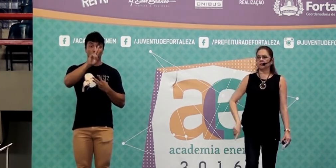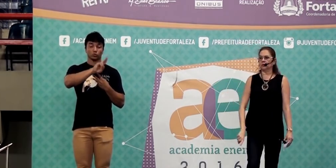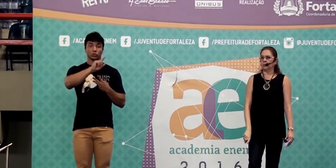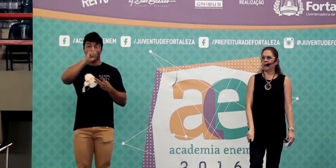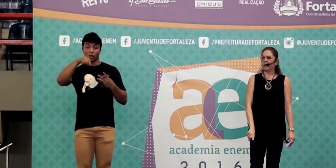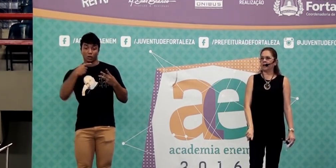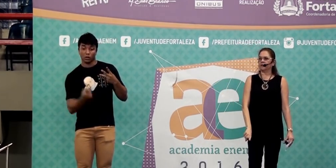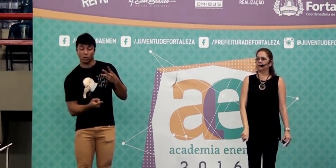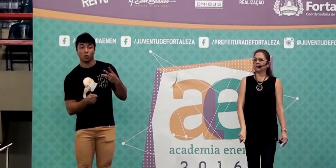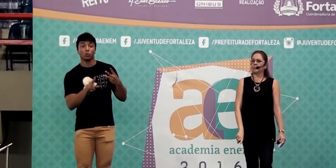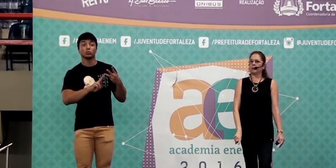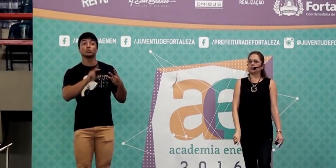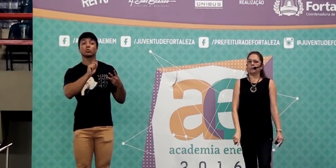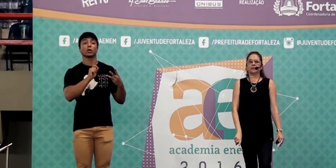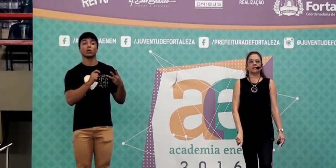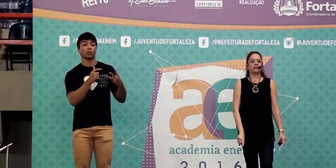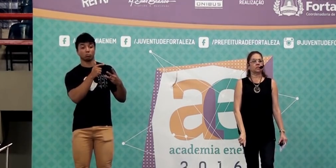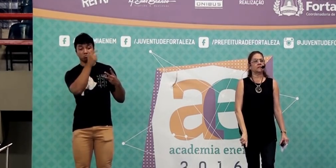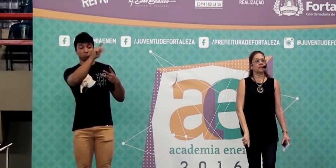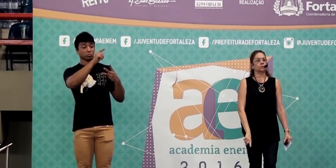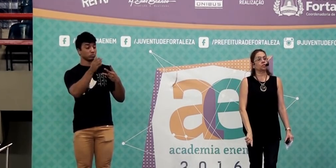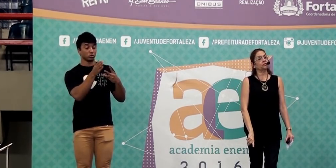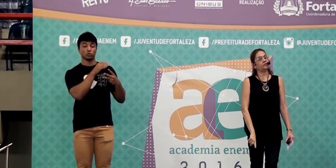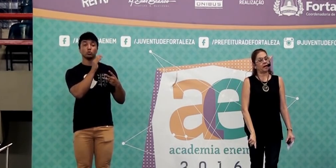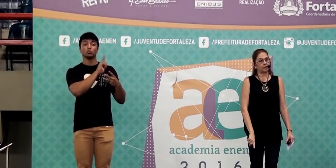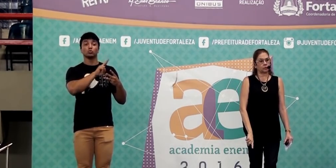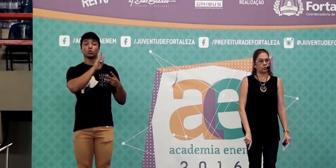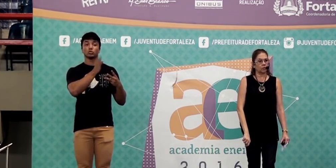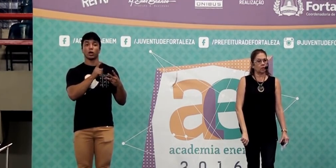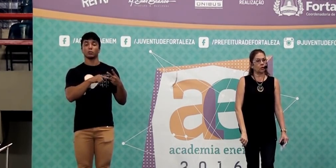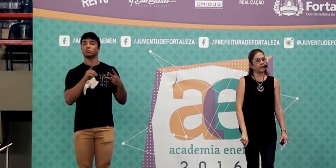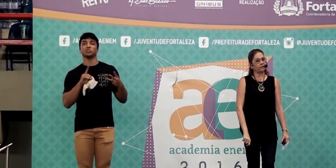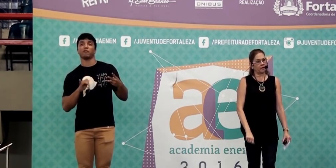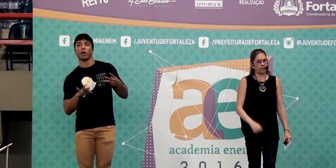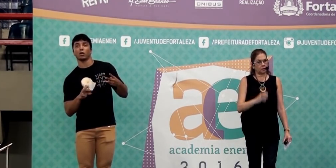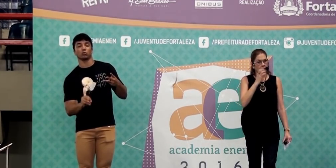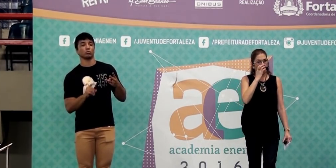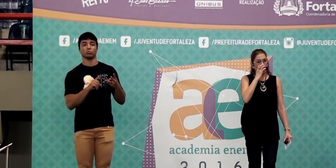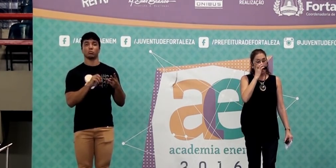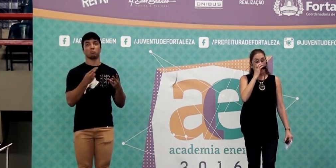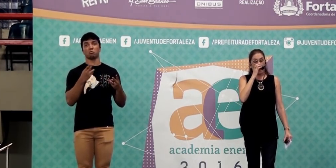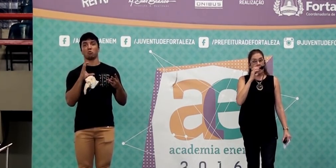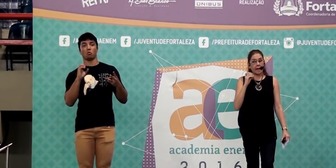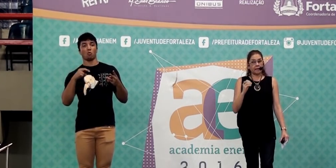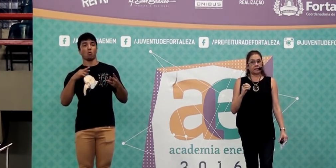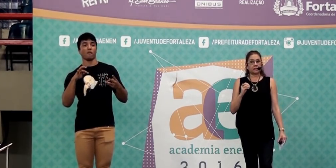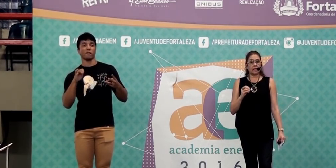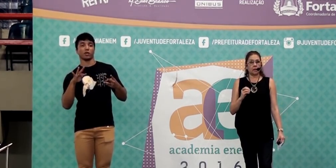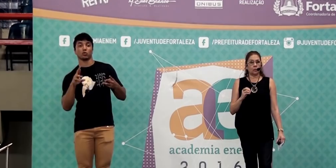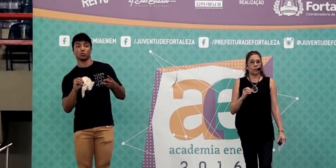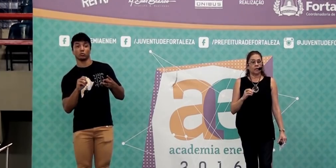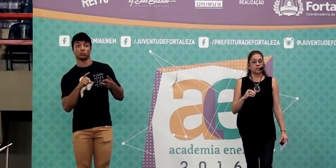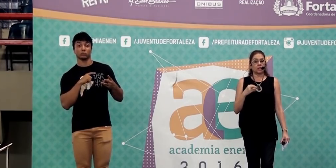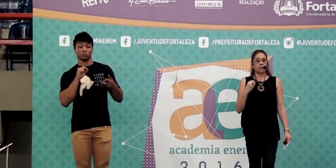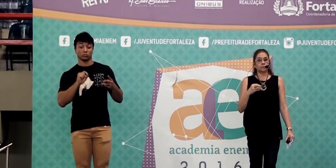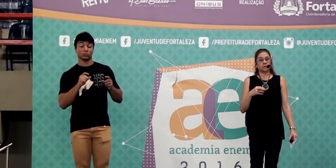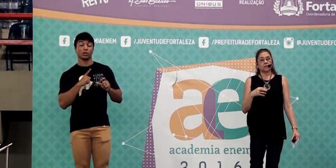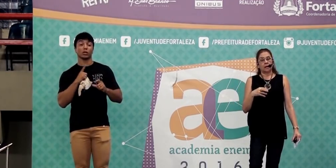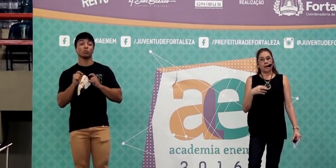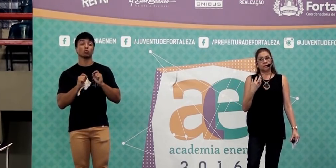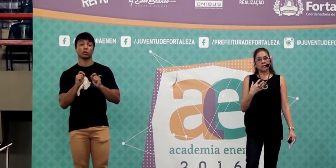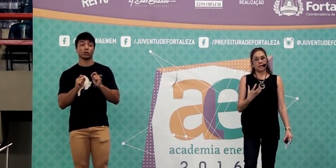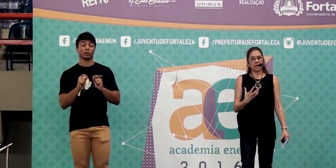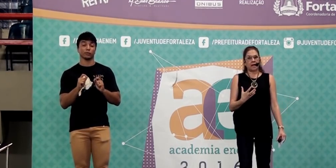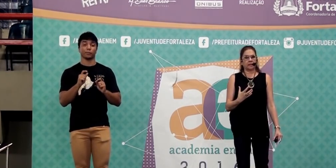no próximo parágrafo você pode começar dizendo de fato, com efeito. Eles são,